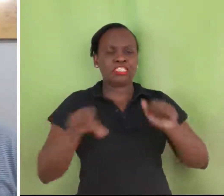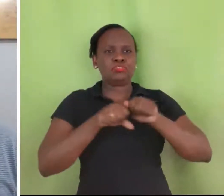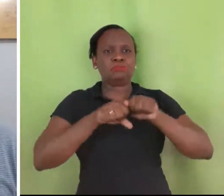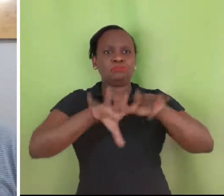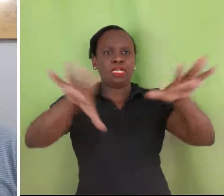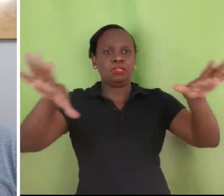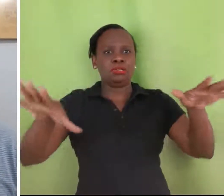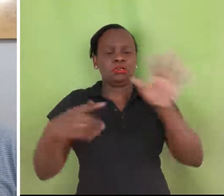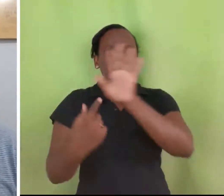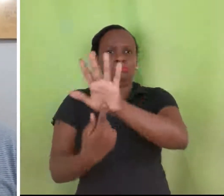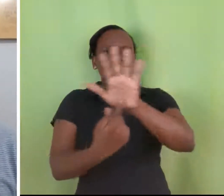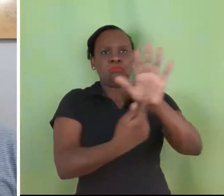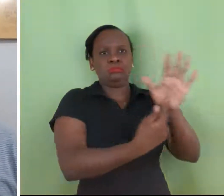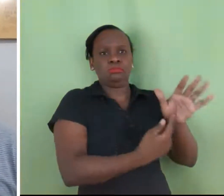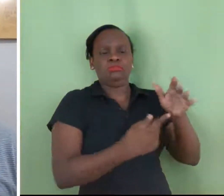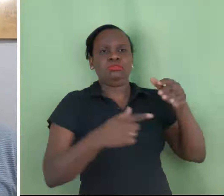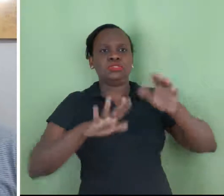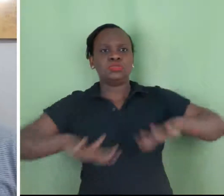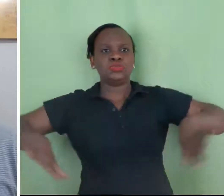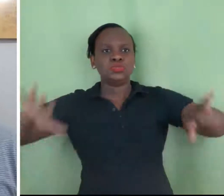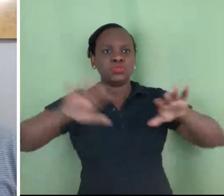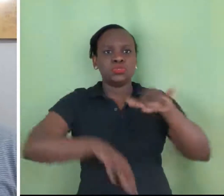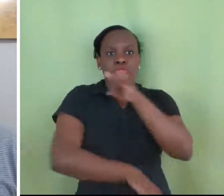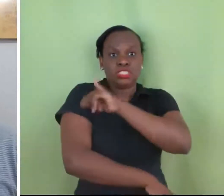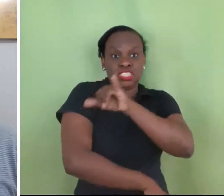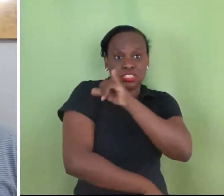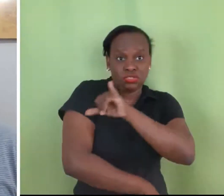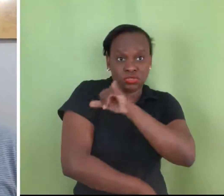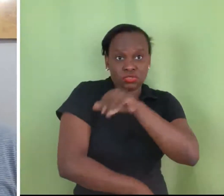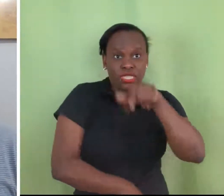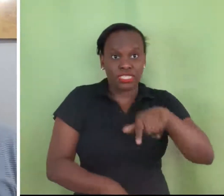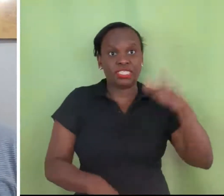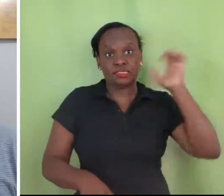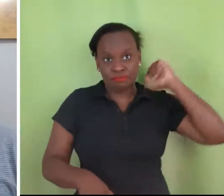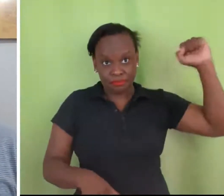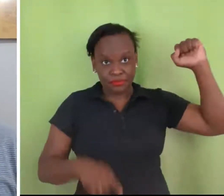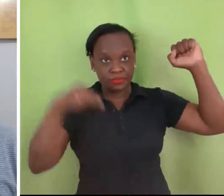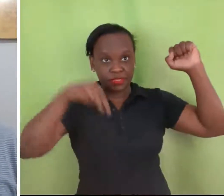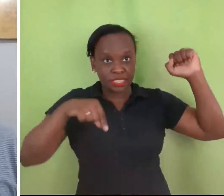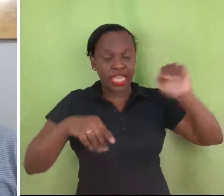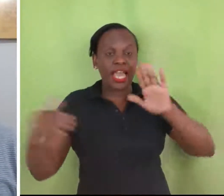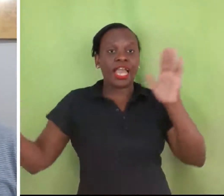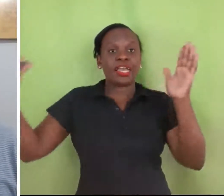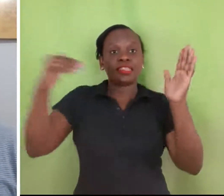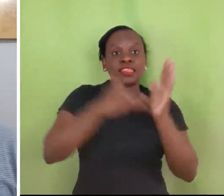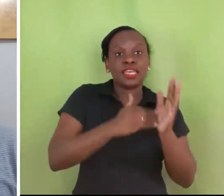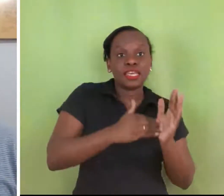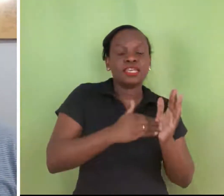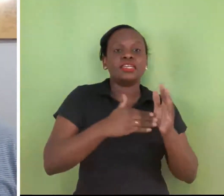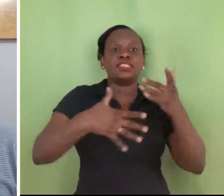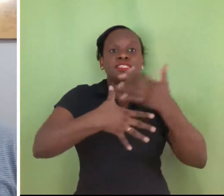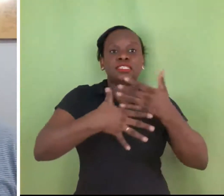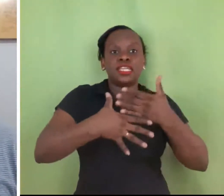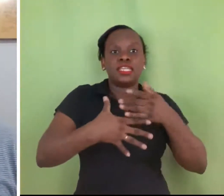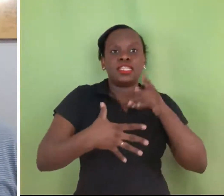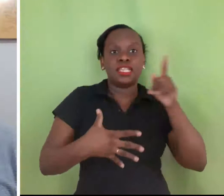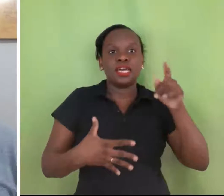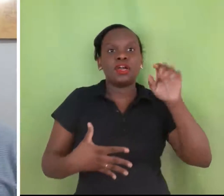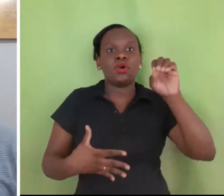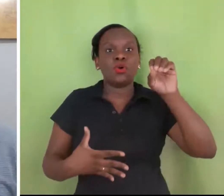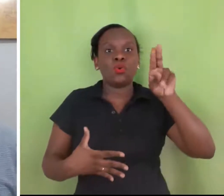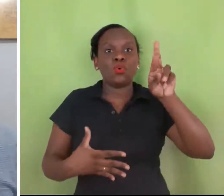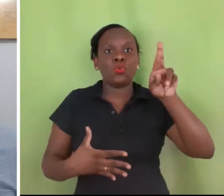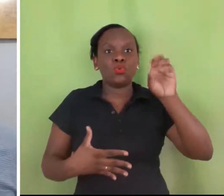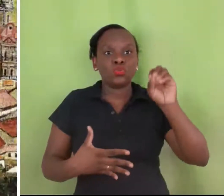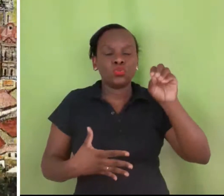foram expostos pelo caminho da cidade do Rio de Janeiro, onde ele foi enforcado, até, né, a cidade de Ouro Preto,